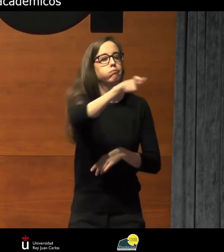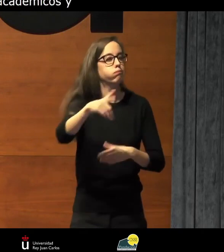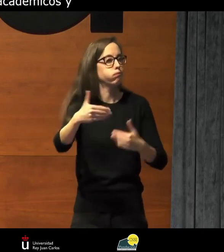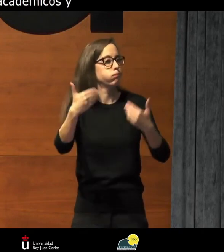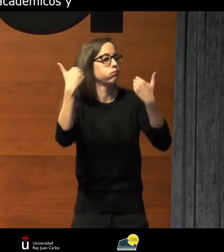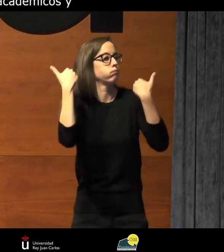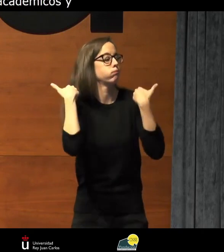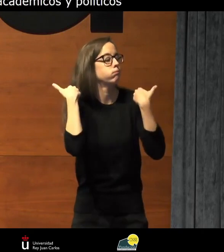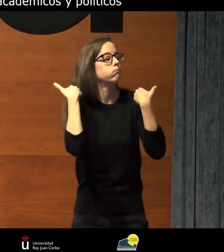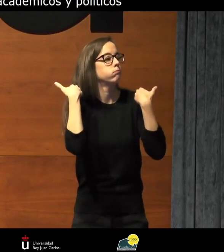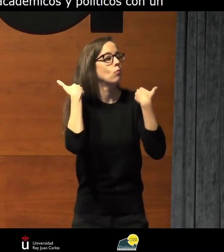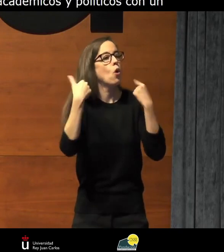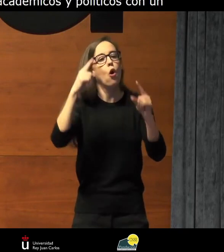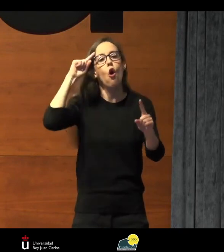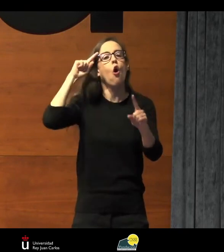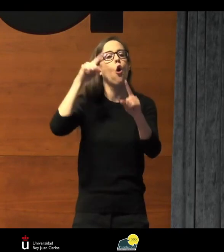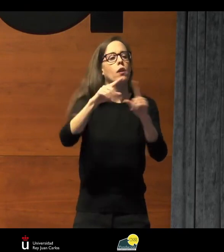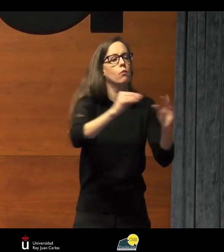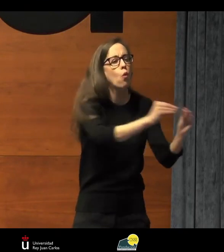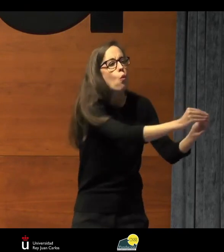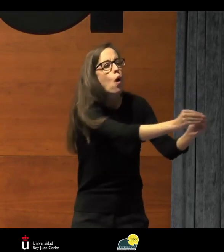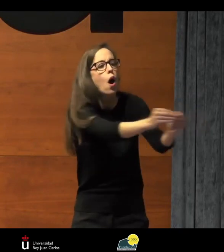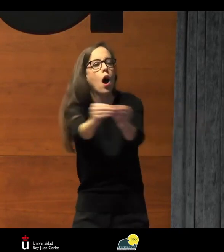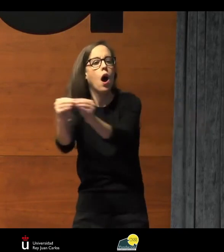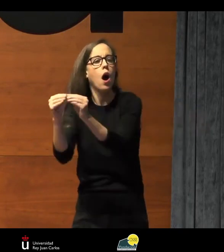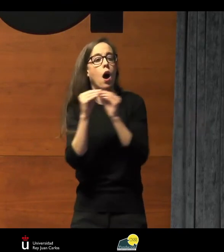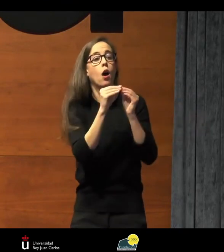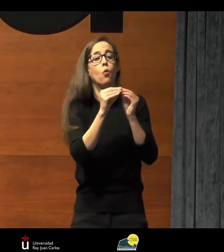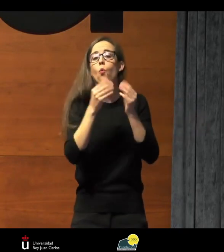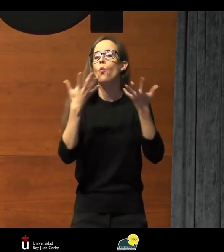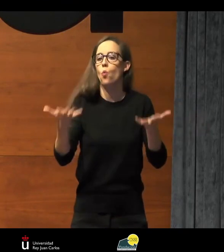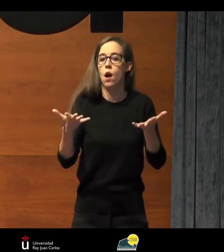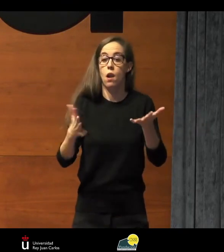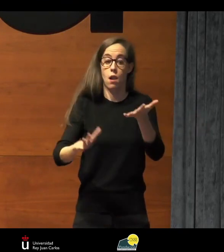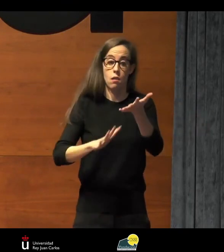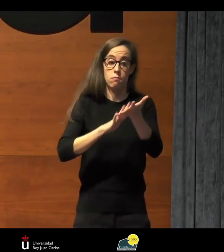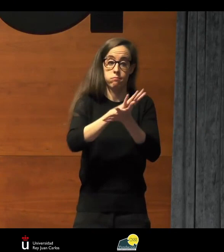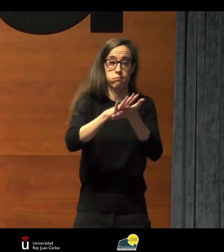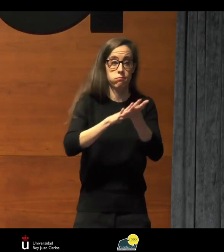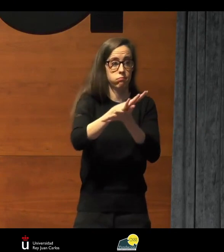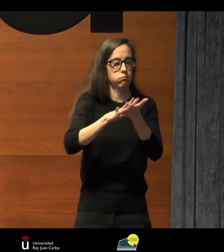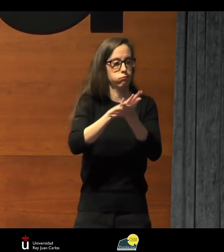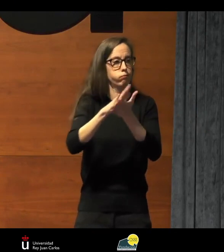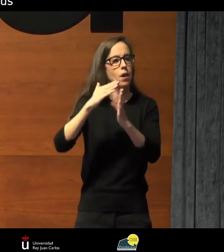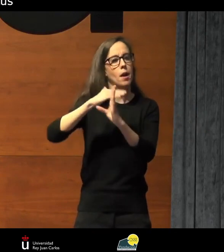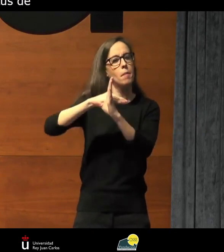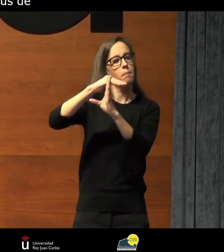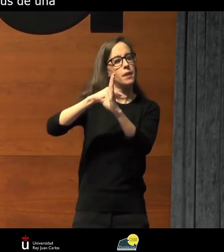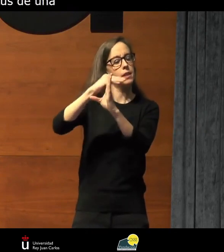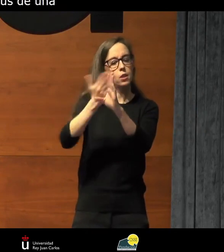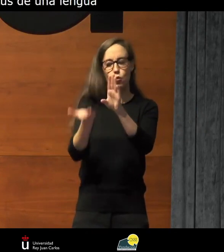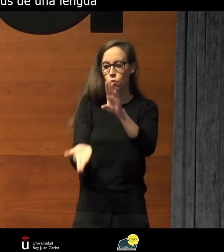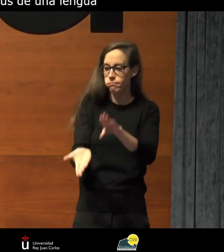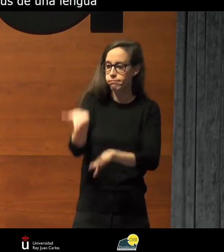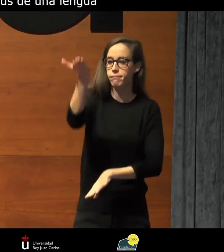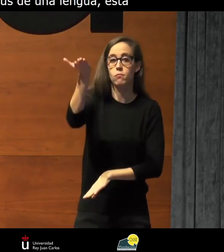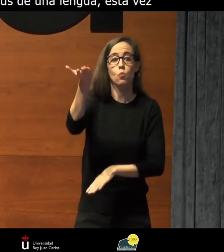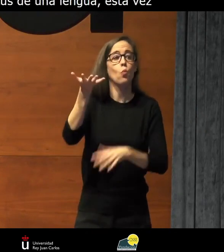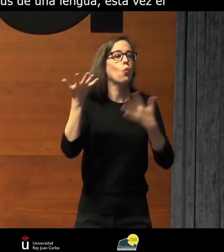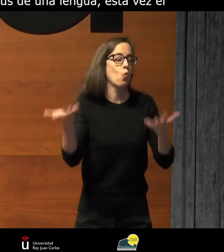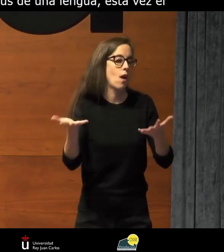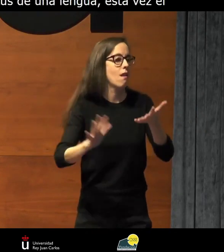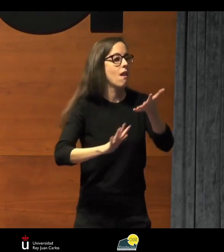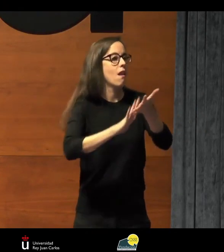común: elevar el estatus de una lengua, esta vez el estatus de la lengua de